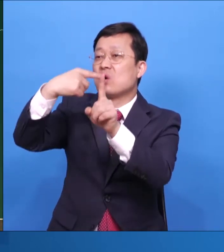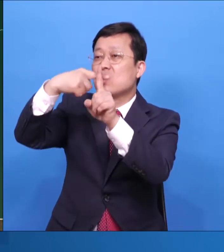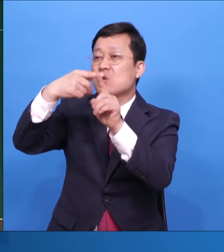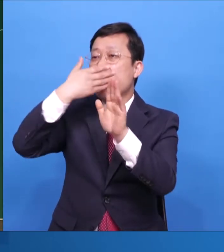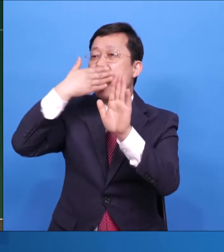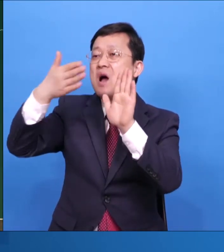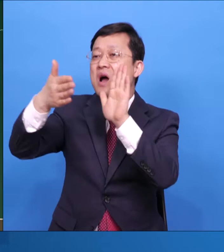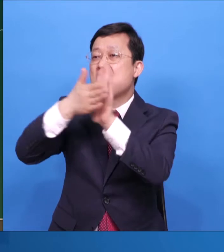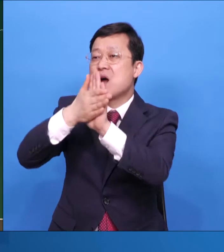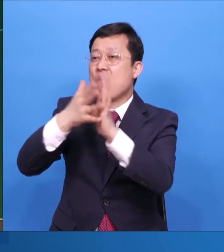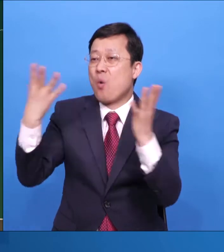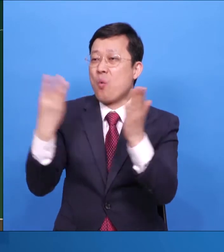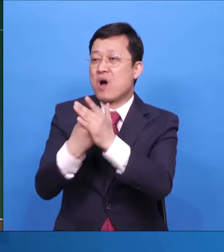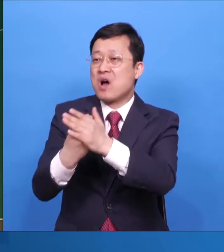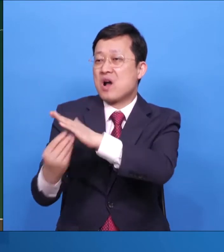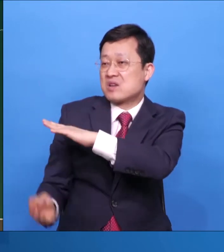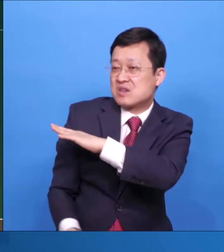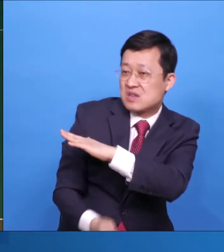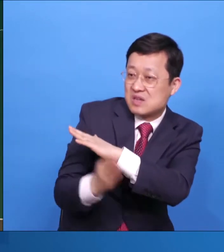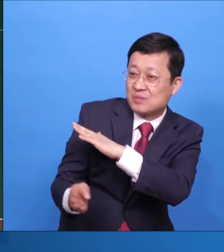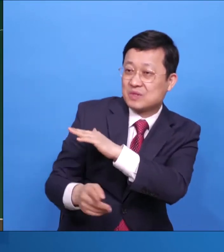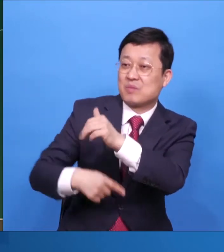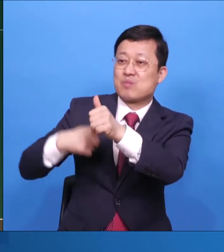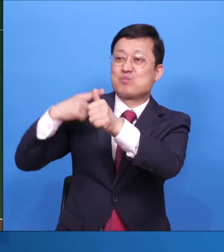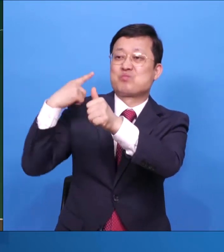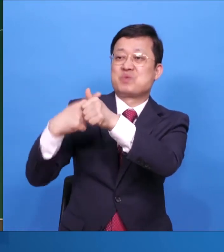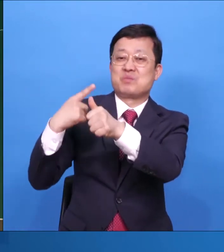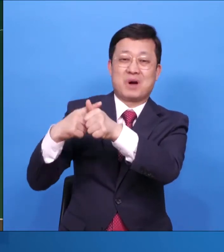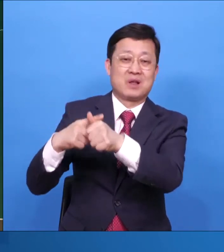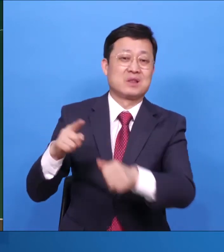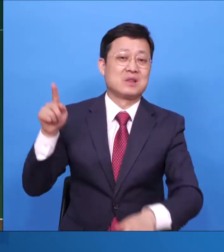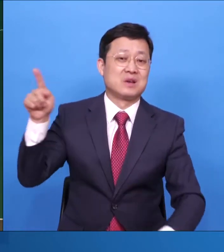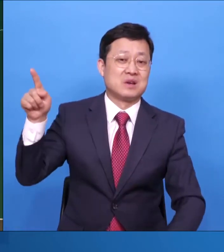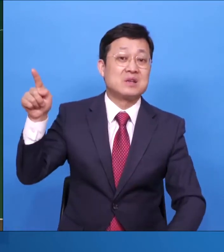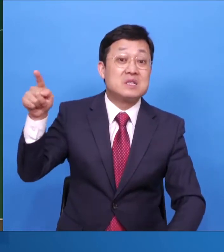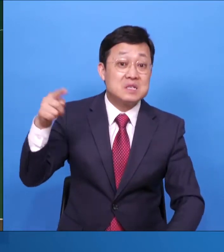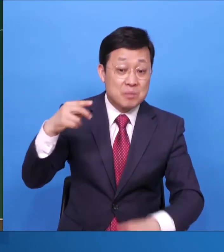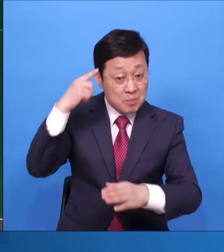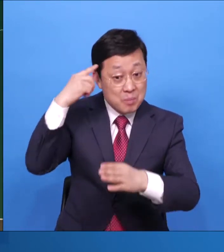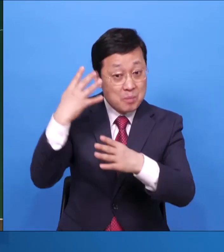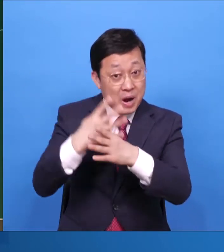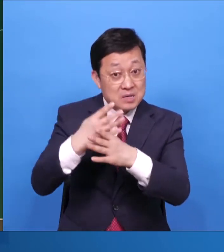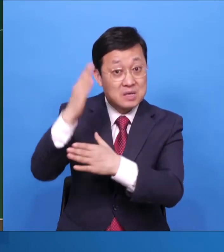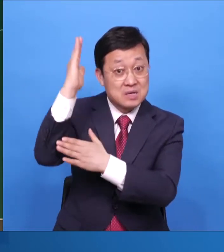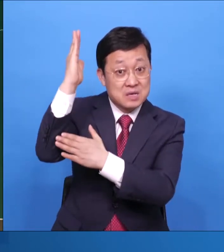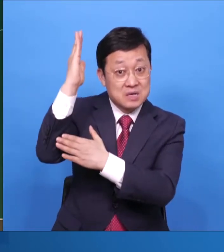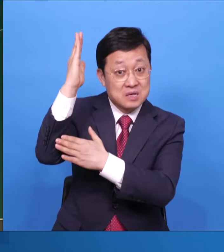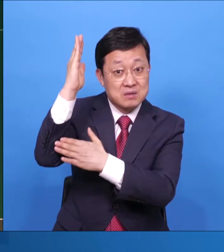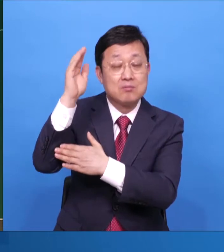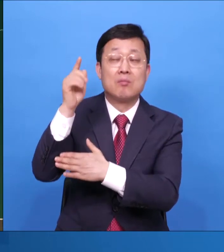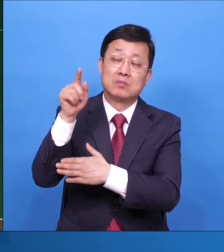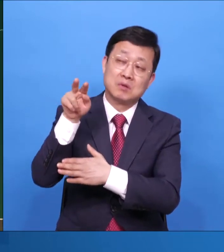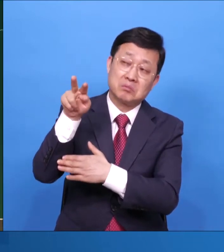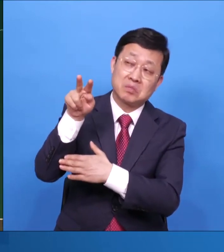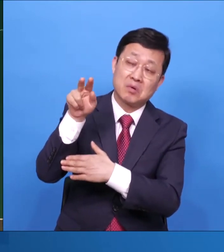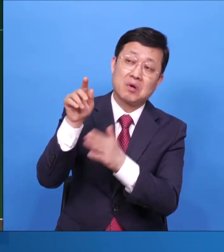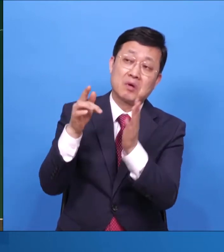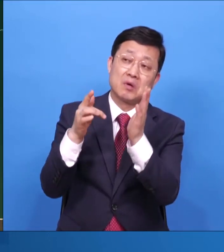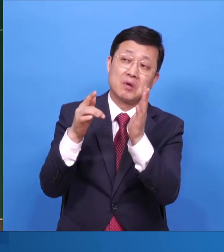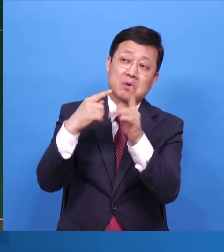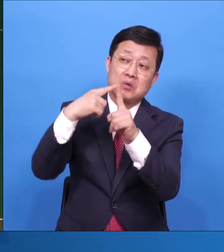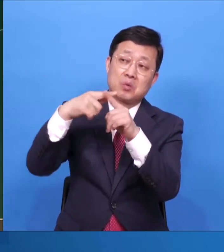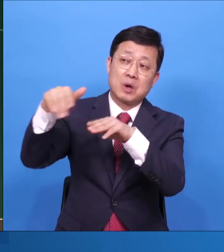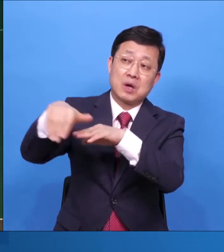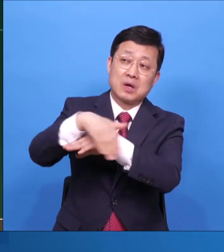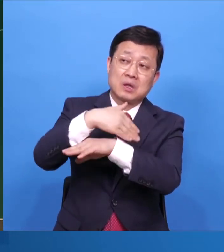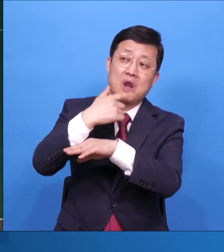eso era el cristianismo. 그 학자가 신자인지 아닌지 모르겠습니다만은 말투로 봐서는 신자예요. No sé si este